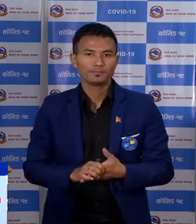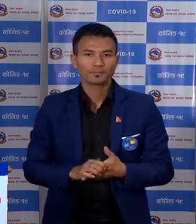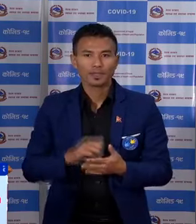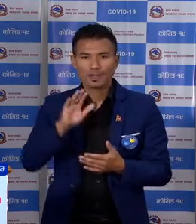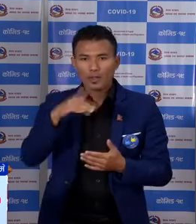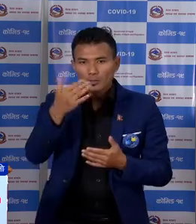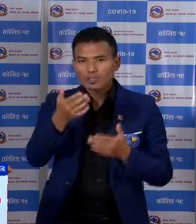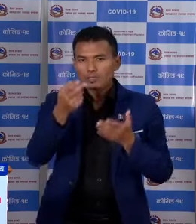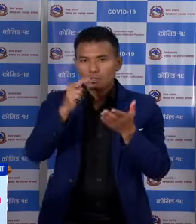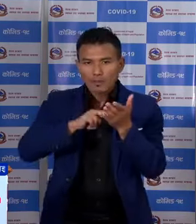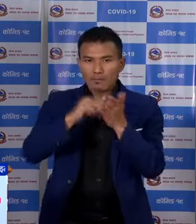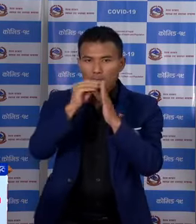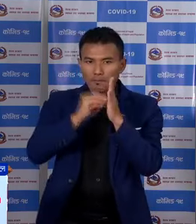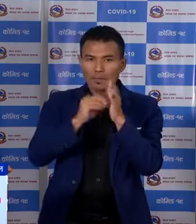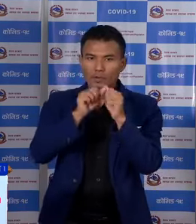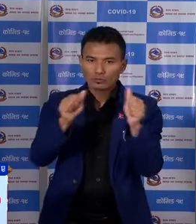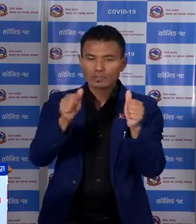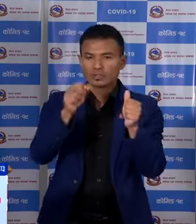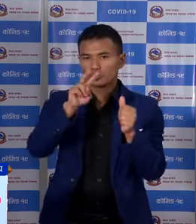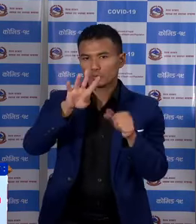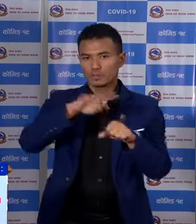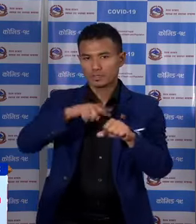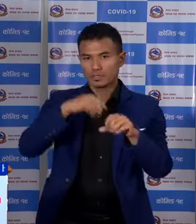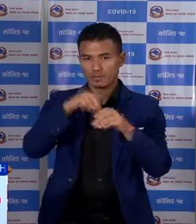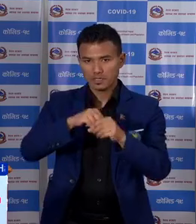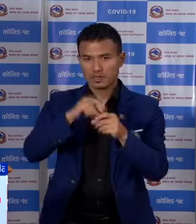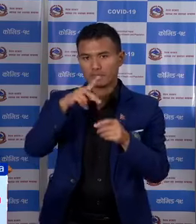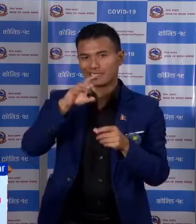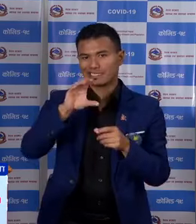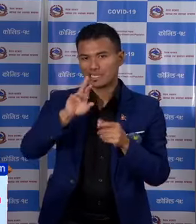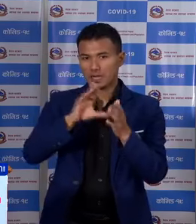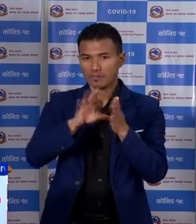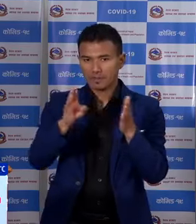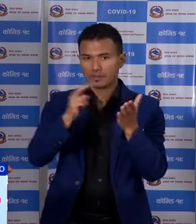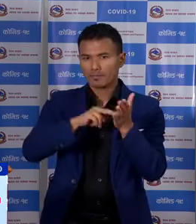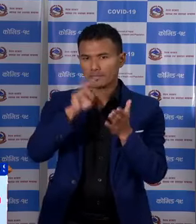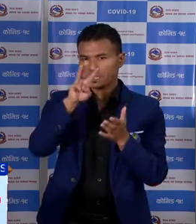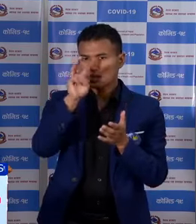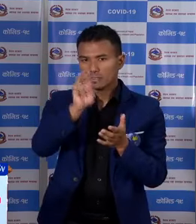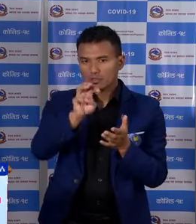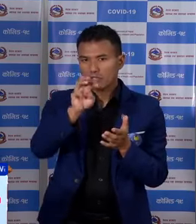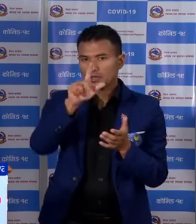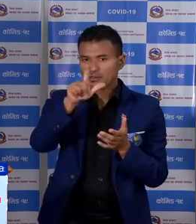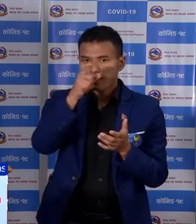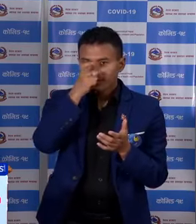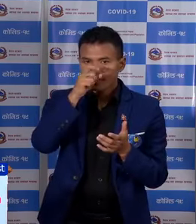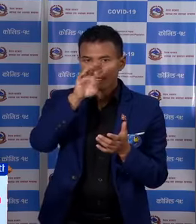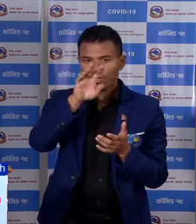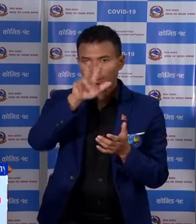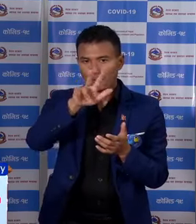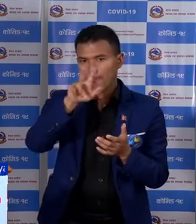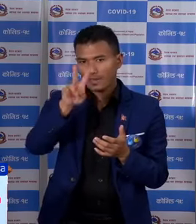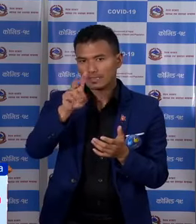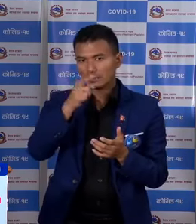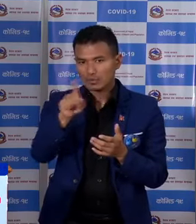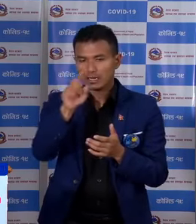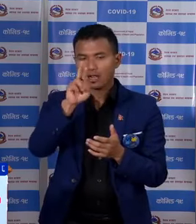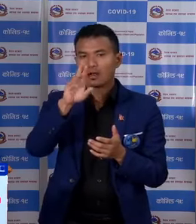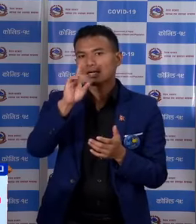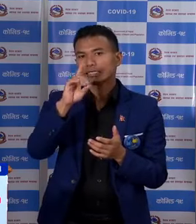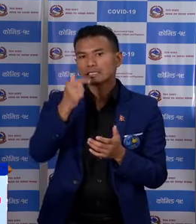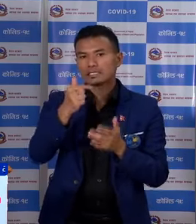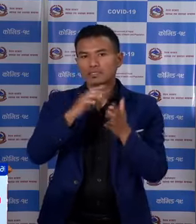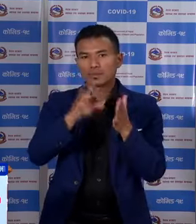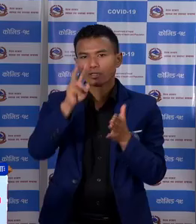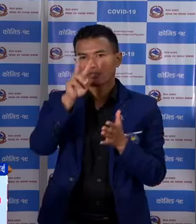पच्छिलो तथ्यांक अनुसार गता 24 गंटामा PCR विदिवाट थप 3772 वटा रो RDT